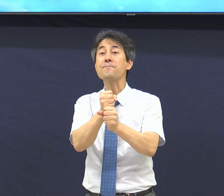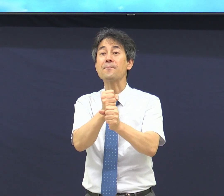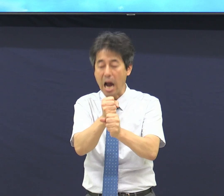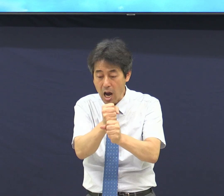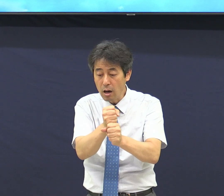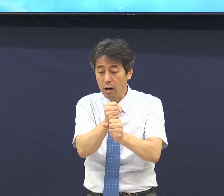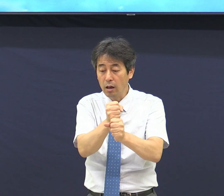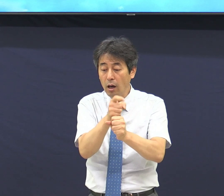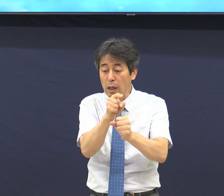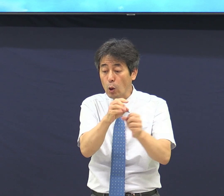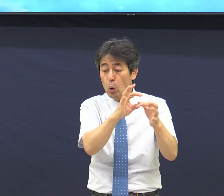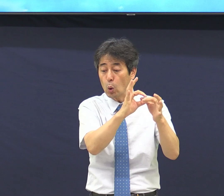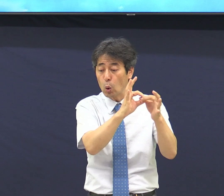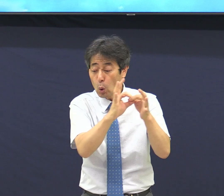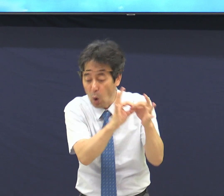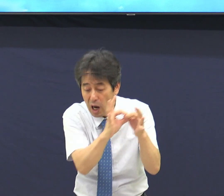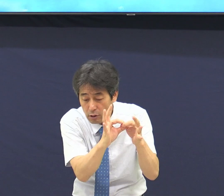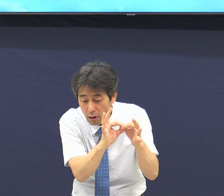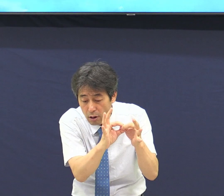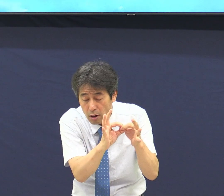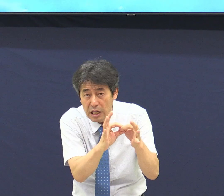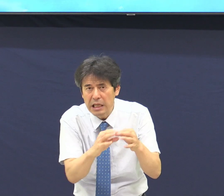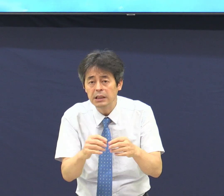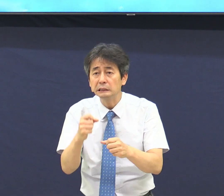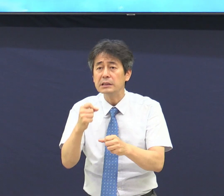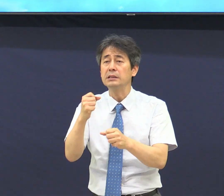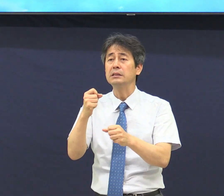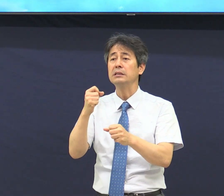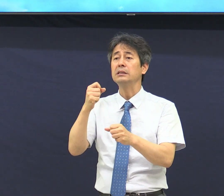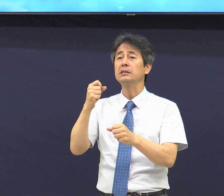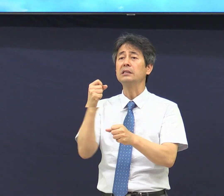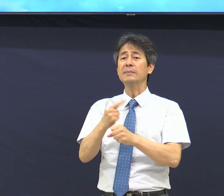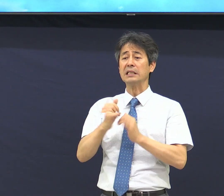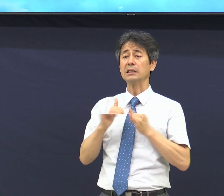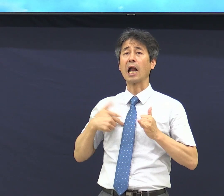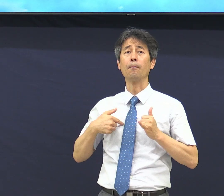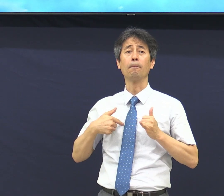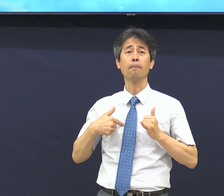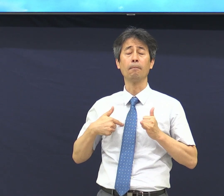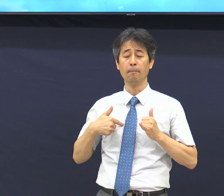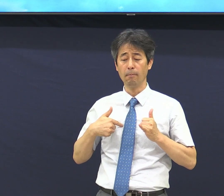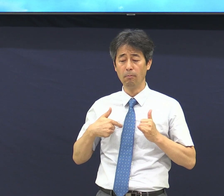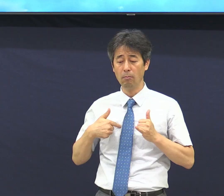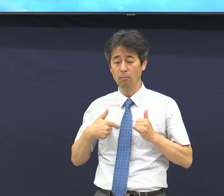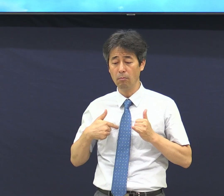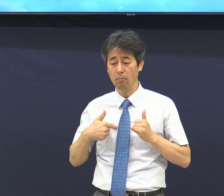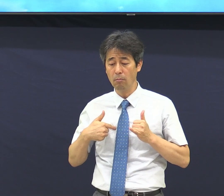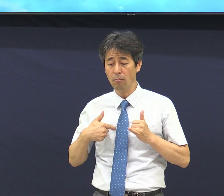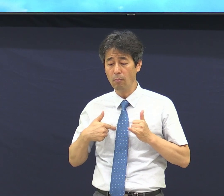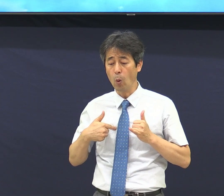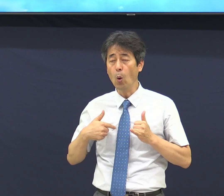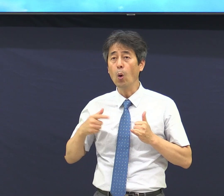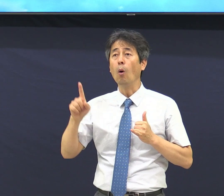하나님께서 이 세상을 창조하시고 그를 통해서 이 창조물을 통해서 이미